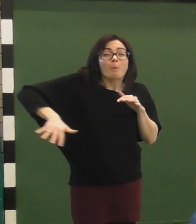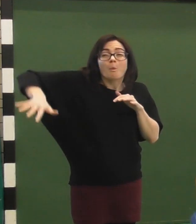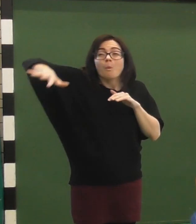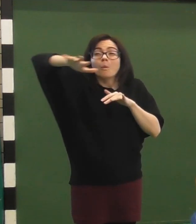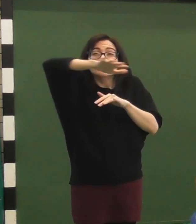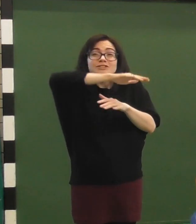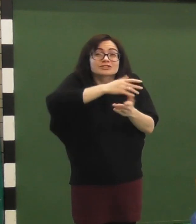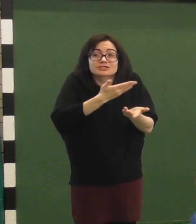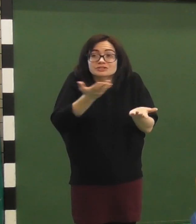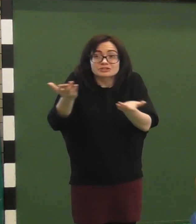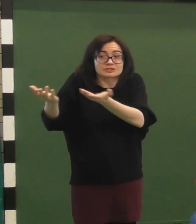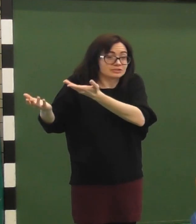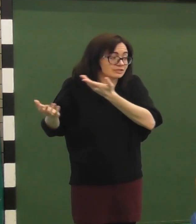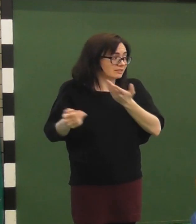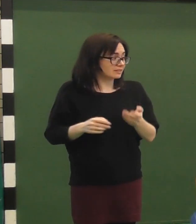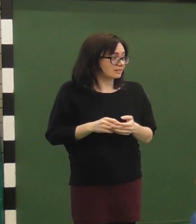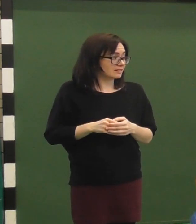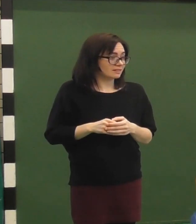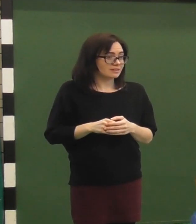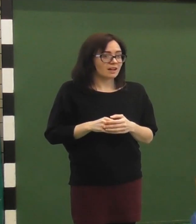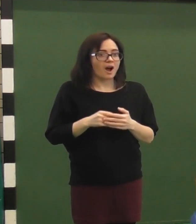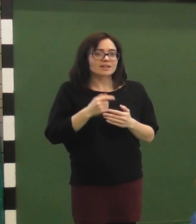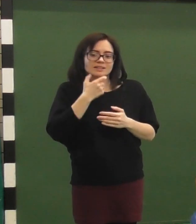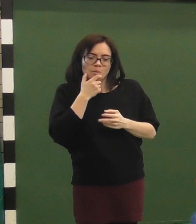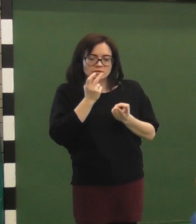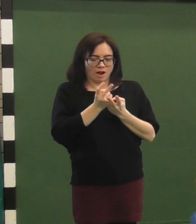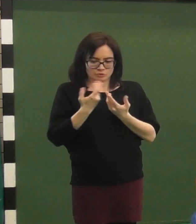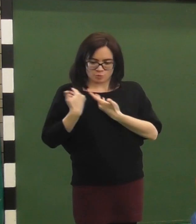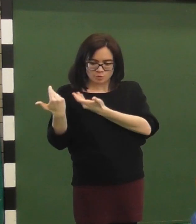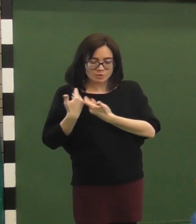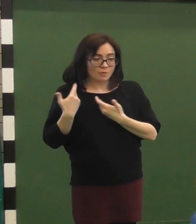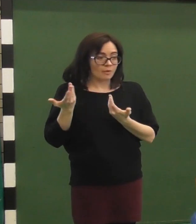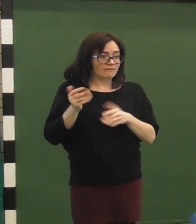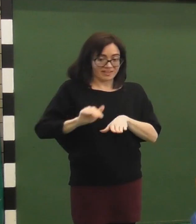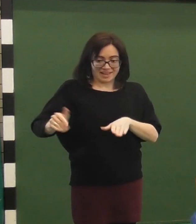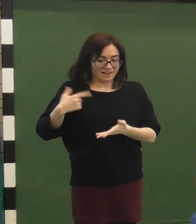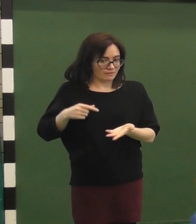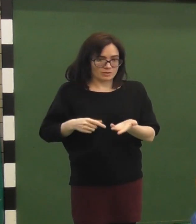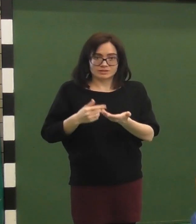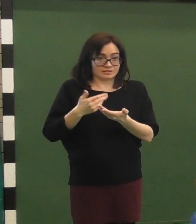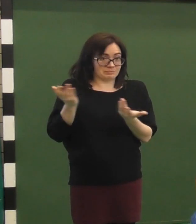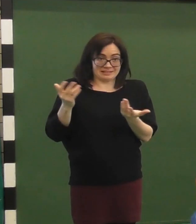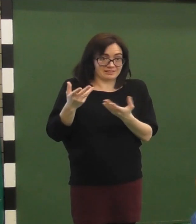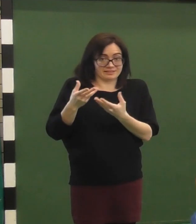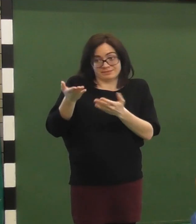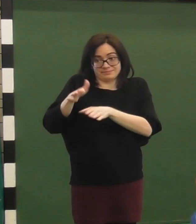senki nem volt, aki hasonló korú volt, vagy gyerekeik voltak.